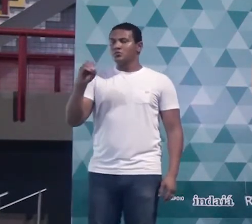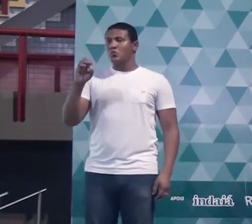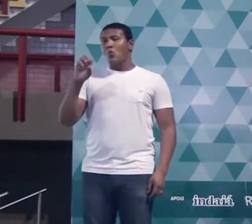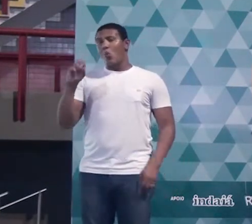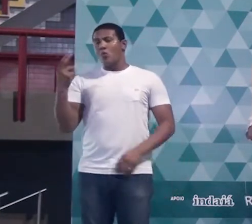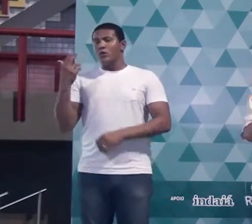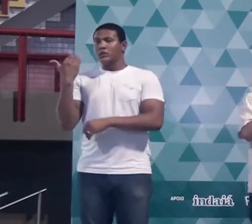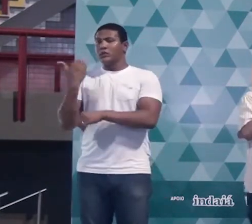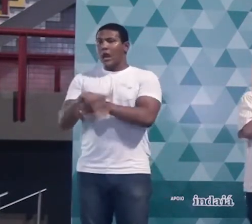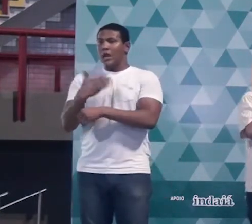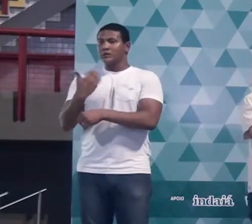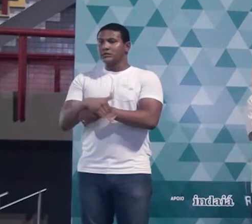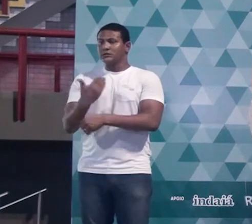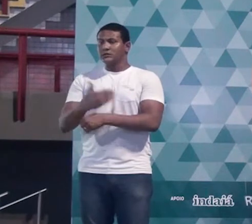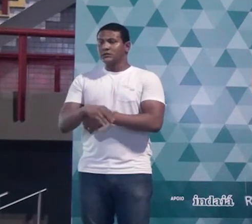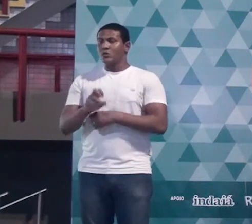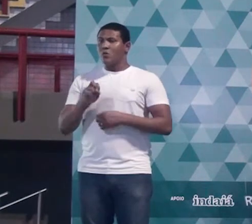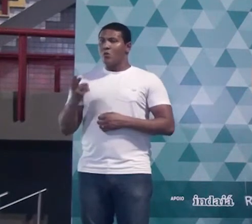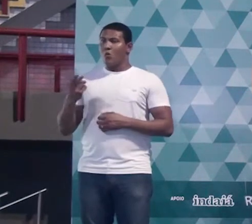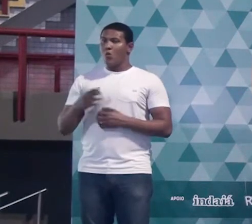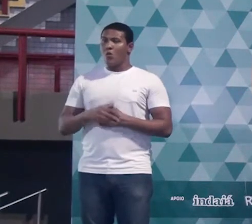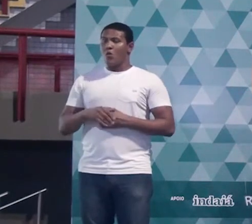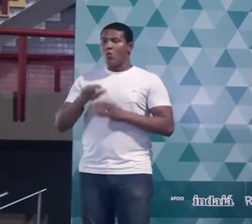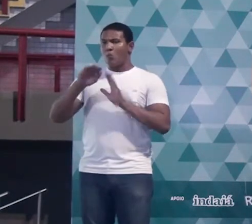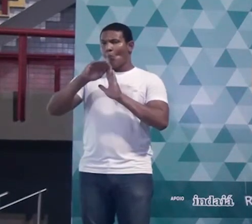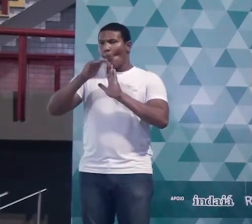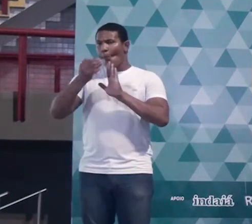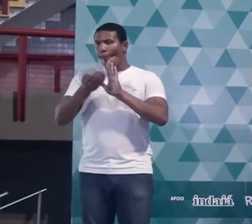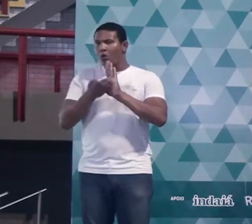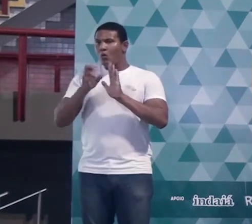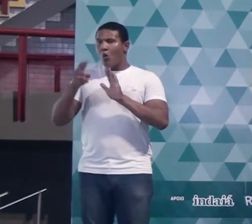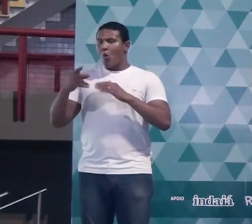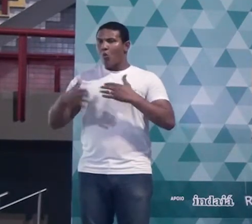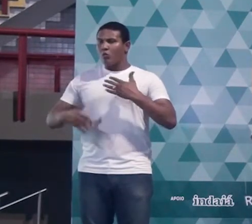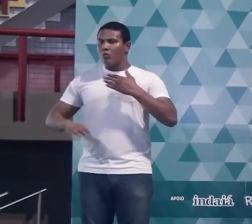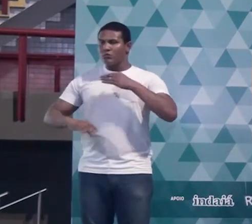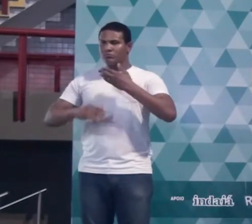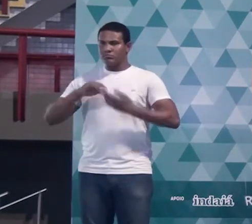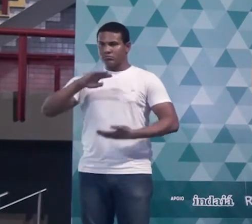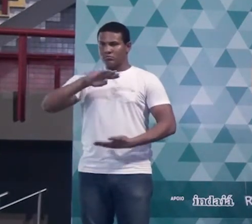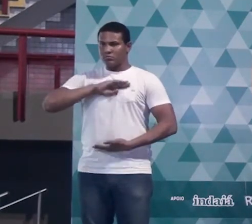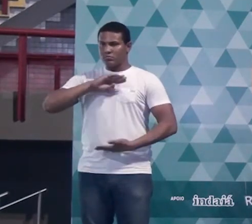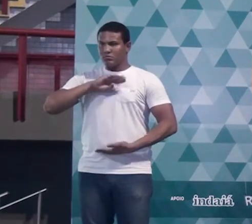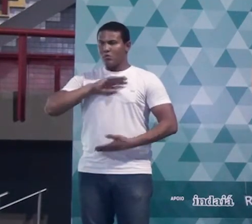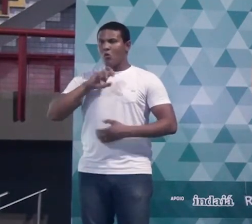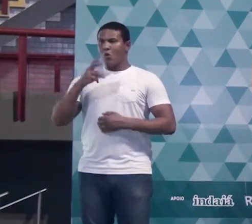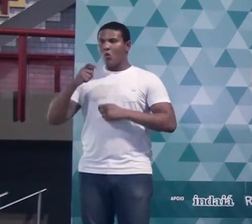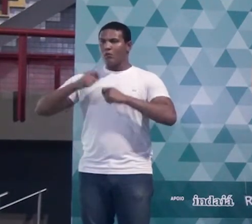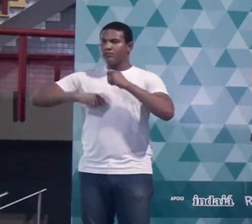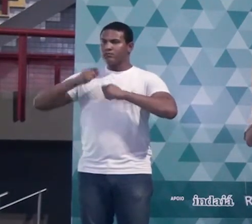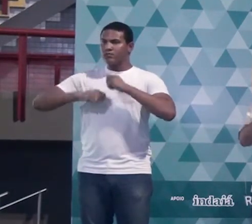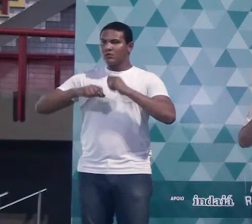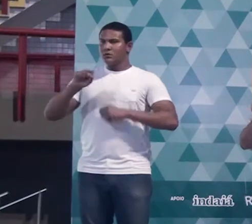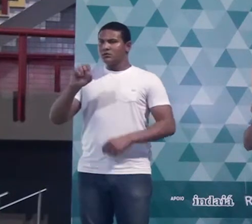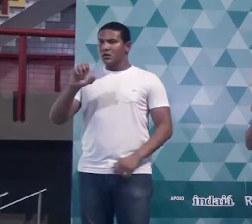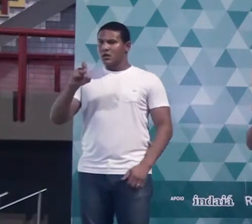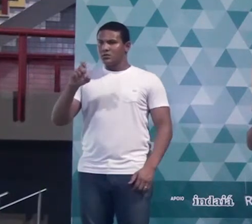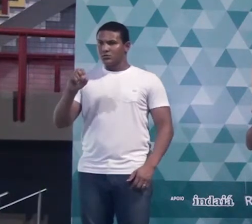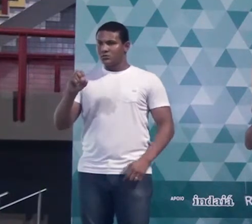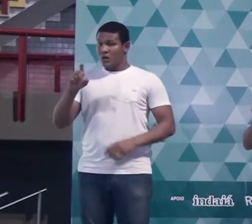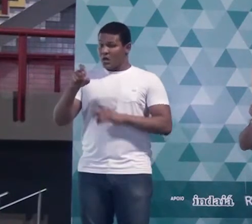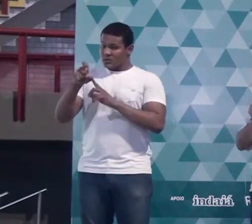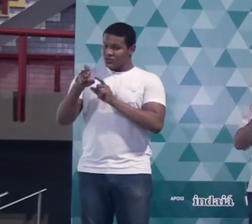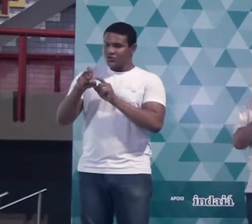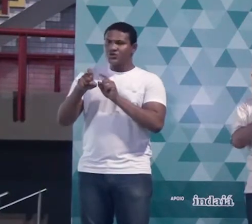na palavra convexo, na palavra tórax, na palavra sexo. Esse X equivale a